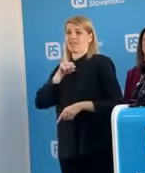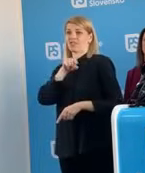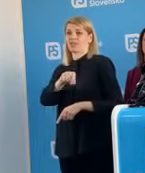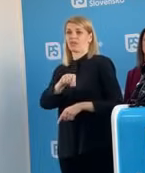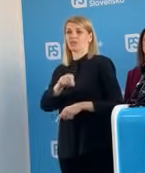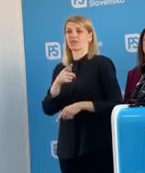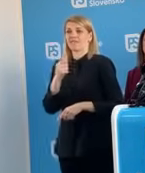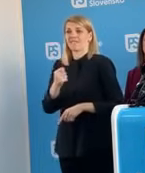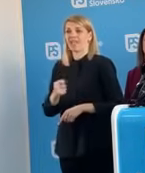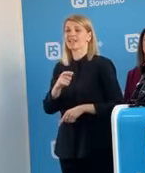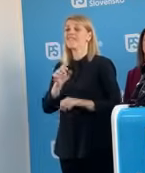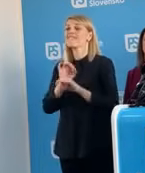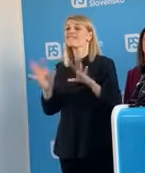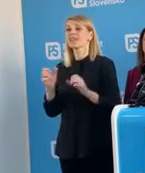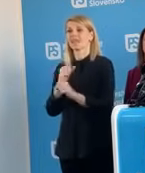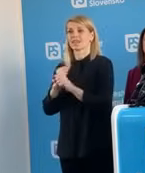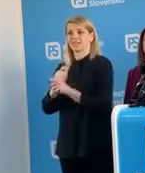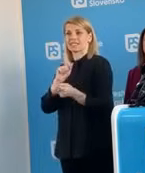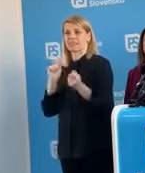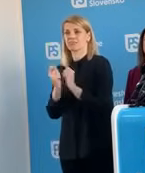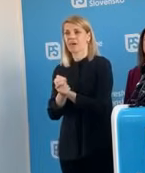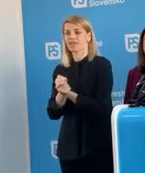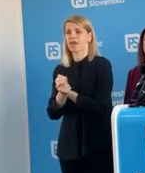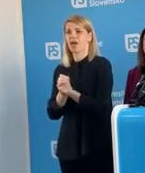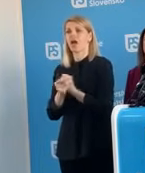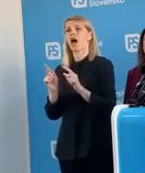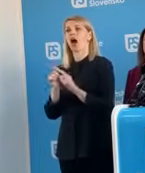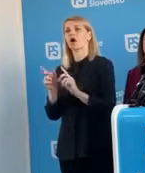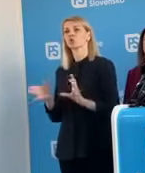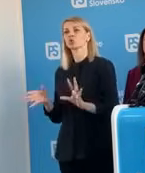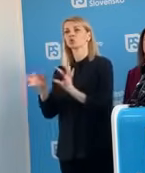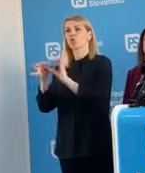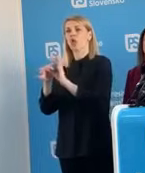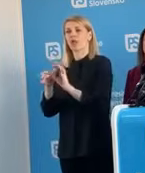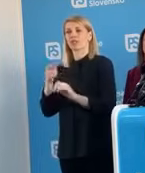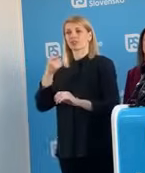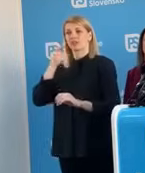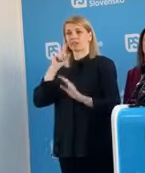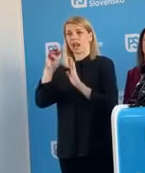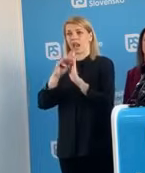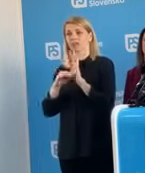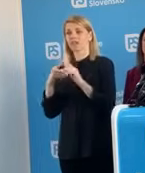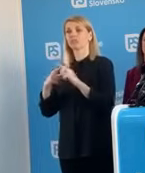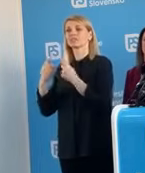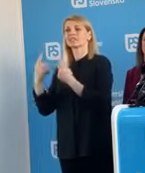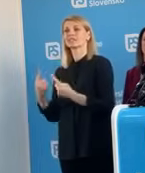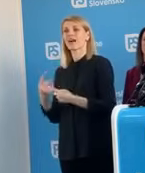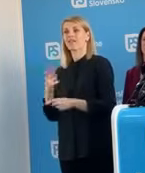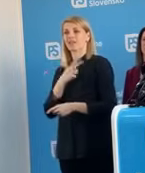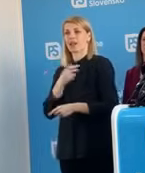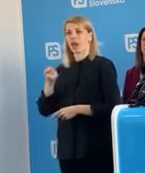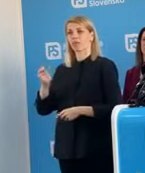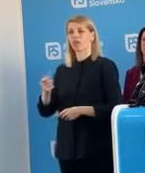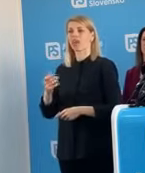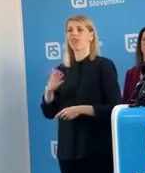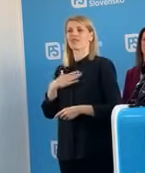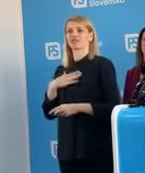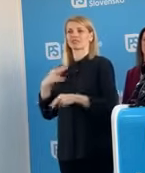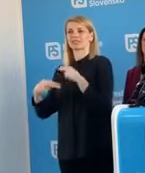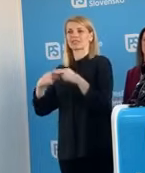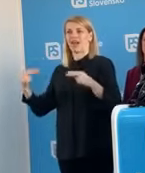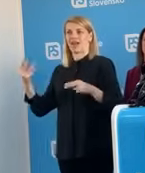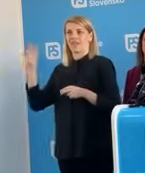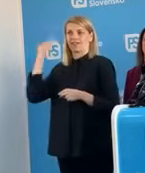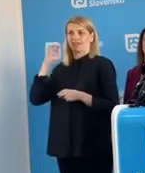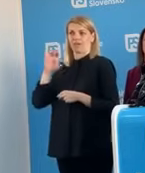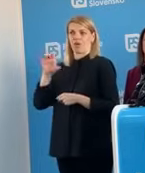Iba oni vedia urobiť tie zmeny, aby dali do súladu slovenskú legislatívu a stav na generálnej prokuratúre s našimi záväzkami. Iba